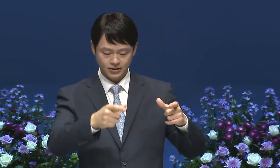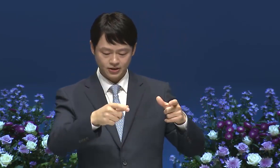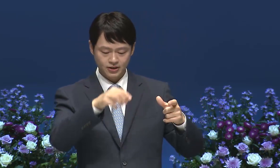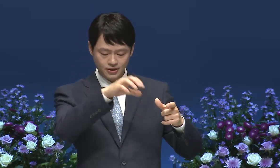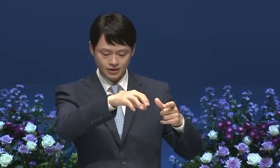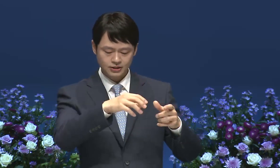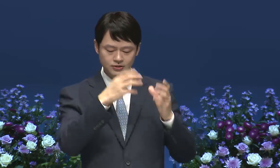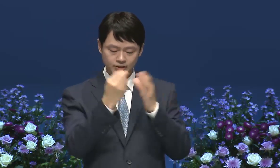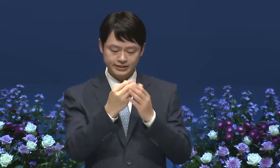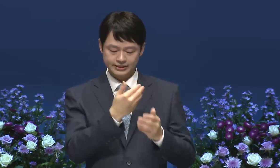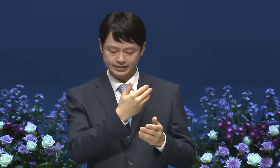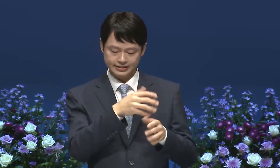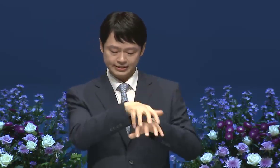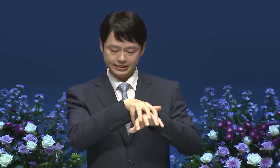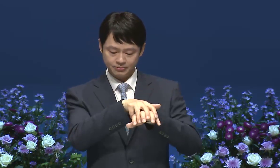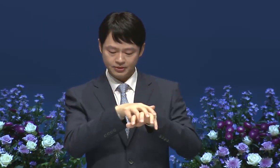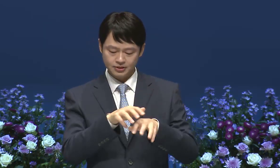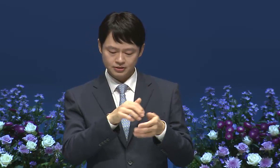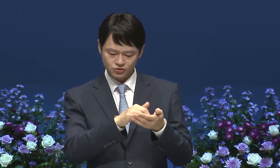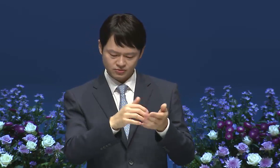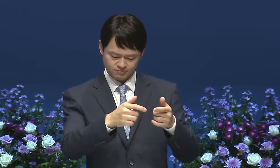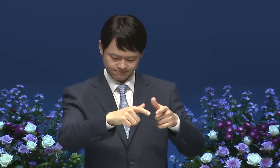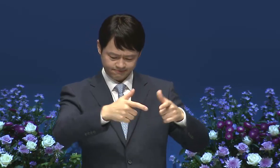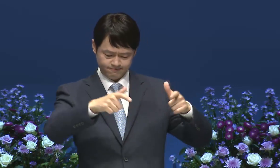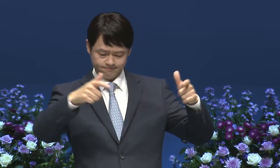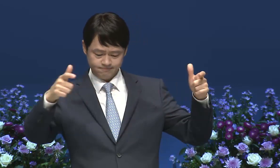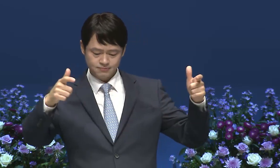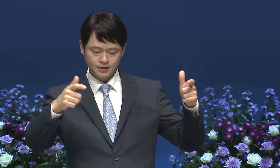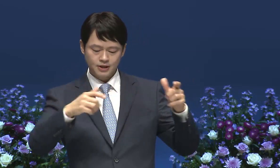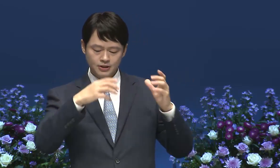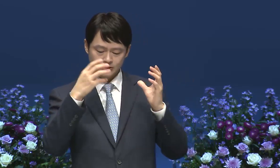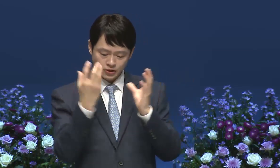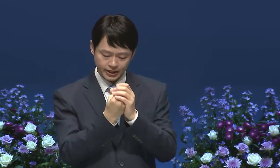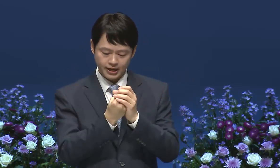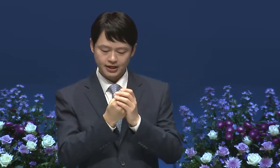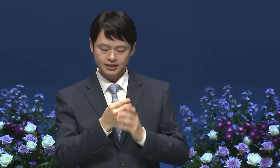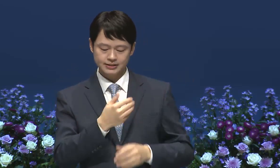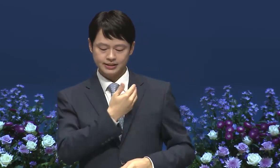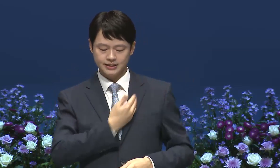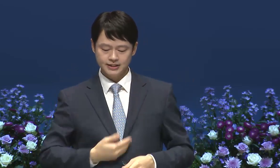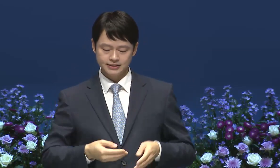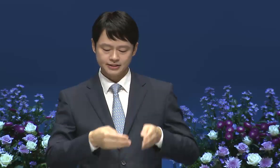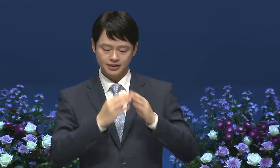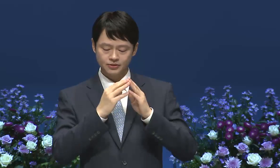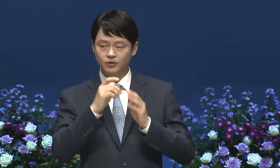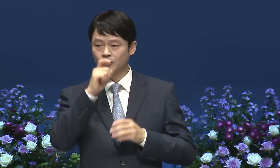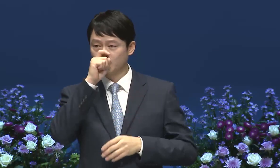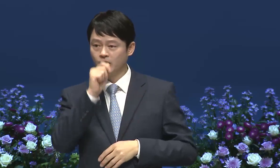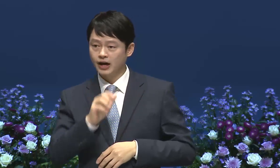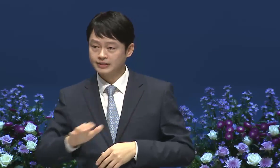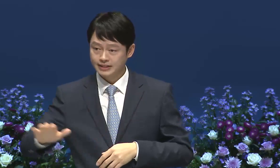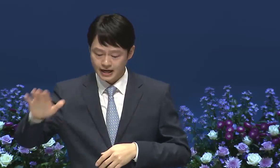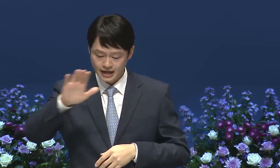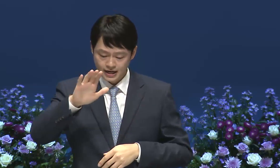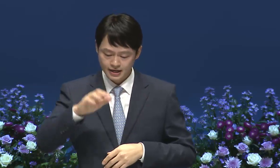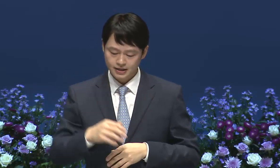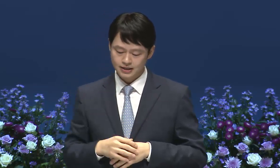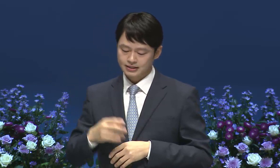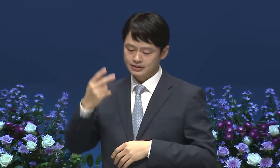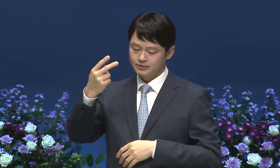복음의 황금어장인 이 필리핀 팔라완 지역에 절대 제자, 절대 시스템, 절대 현장이 세워질 수 있도록 그리고